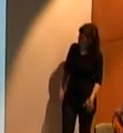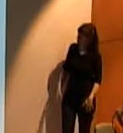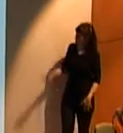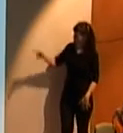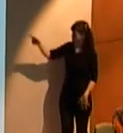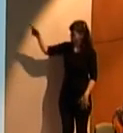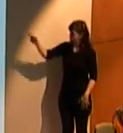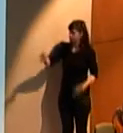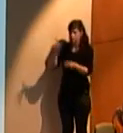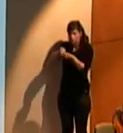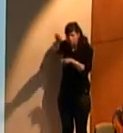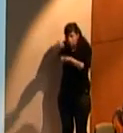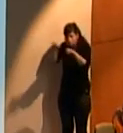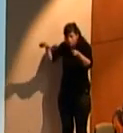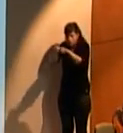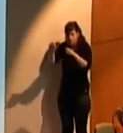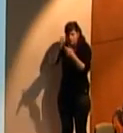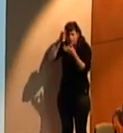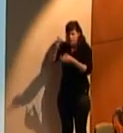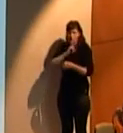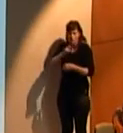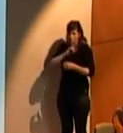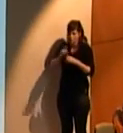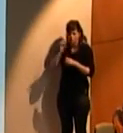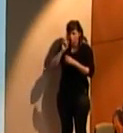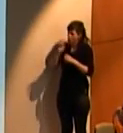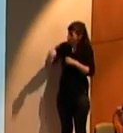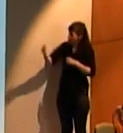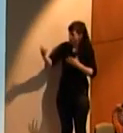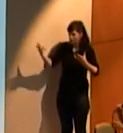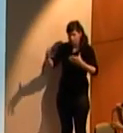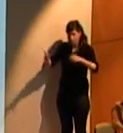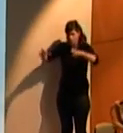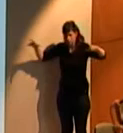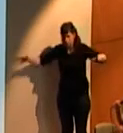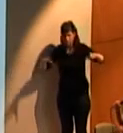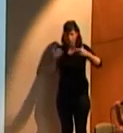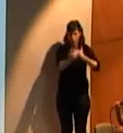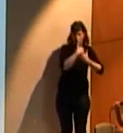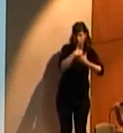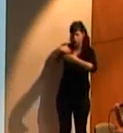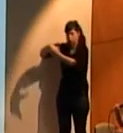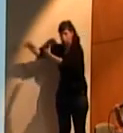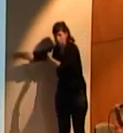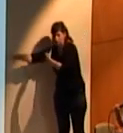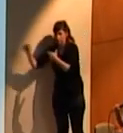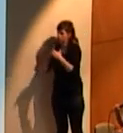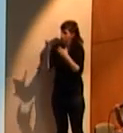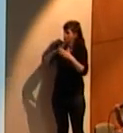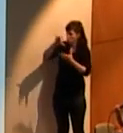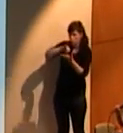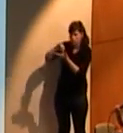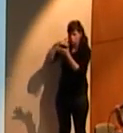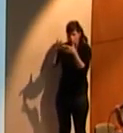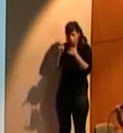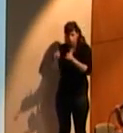on l'a pas encore tout à fait, parce qu'effectivement, l'espace aurait dû être plus grand. On avait prévu d'avoir une entrée, une sortie, et pas mal d'assises au milieu. Mais bon,